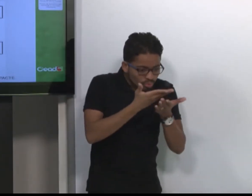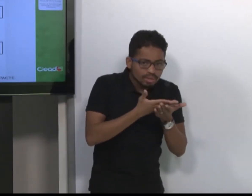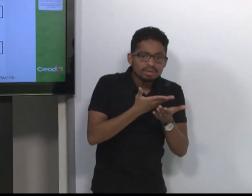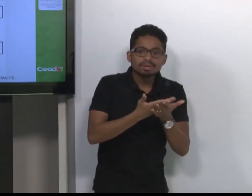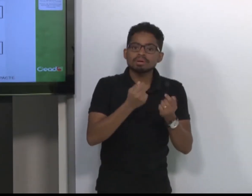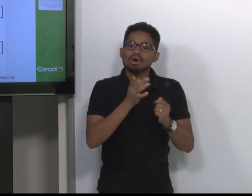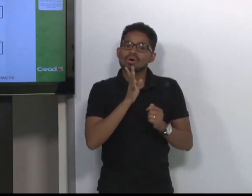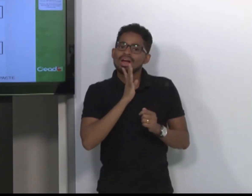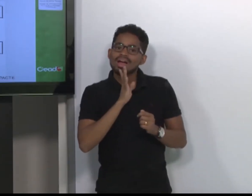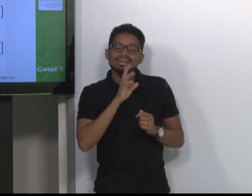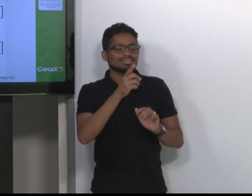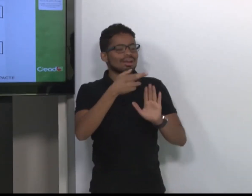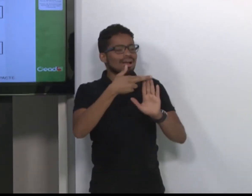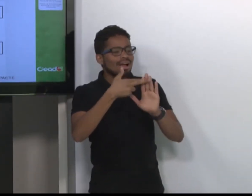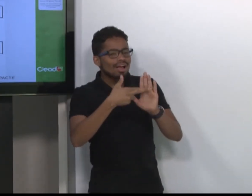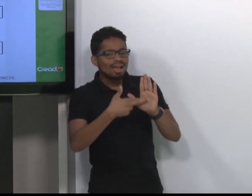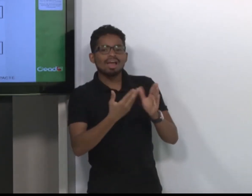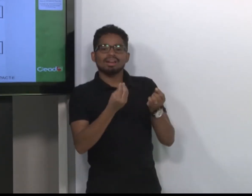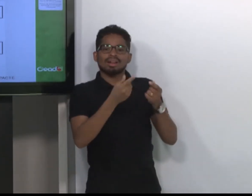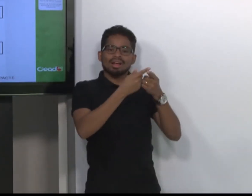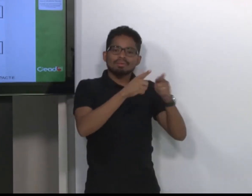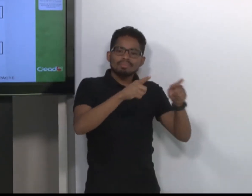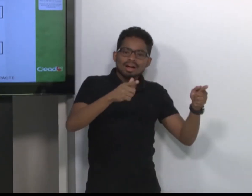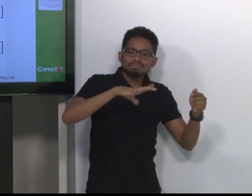gramaticais. Isso é muito importante.